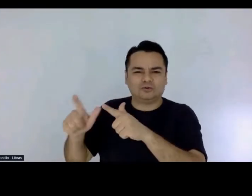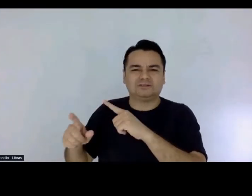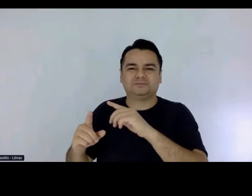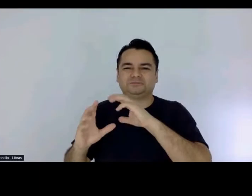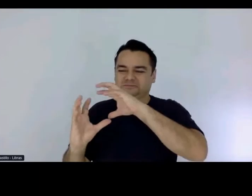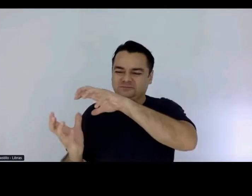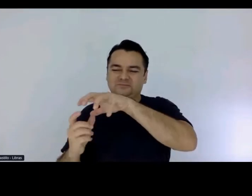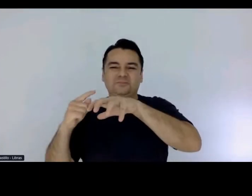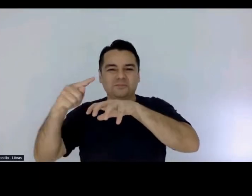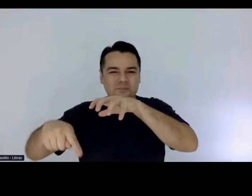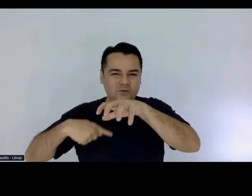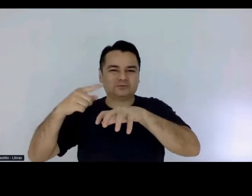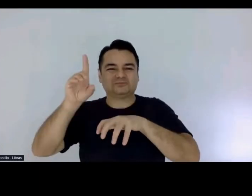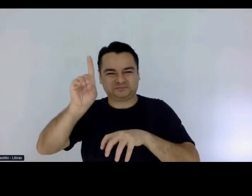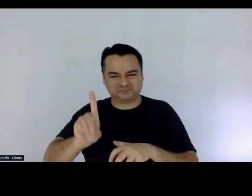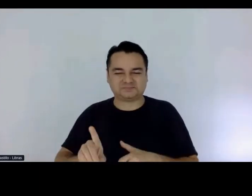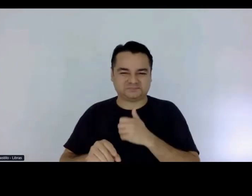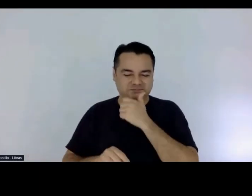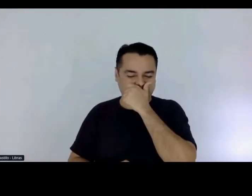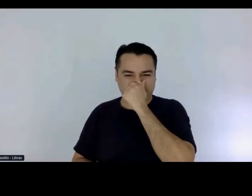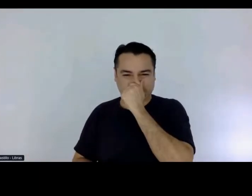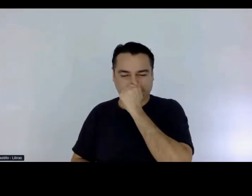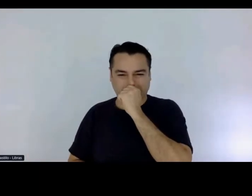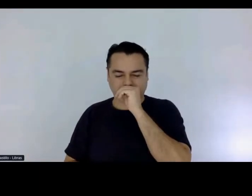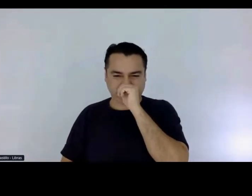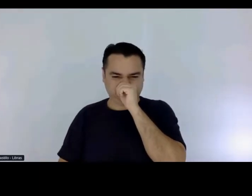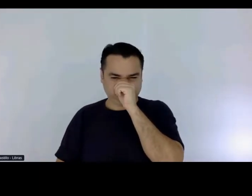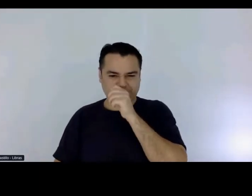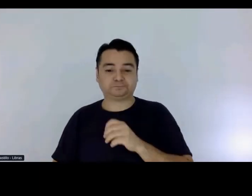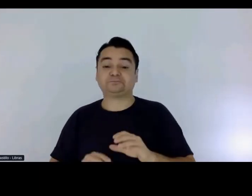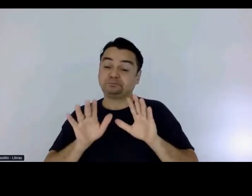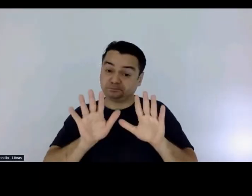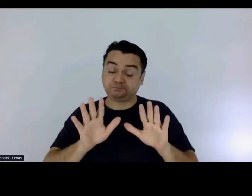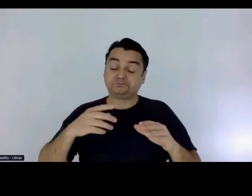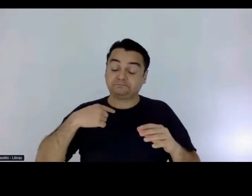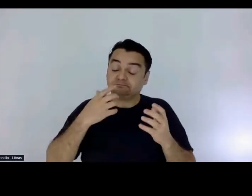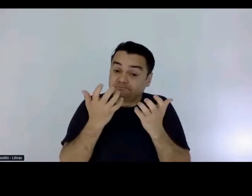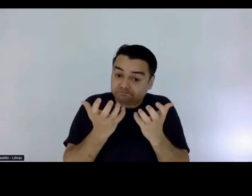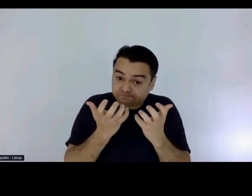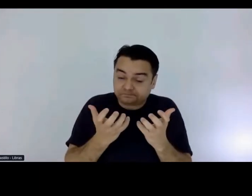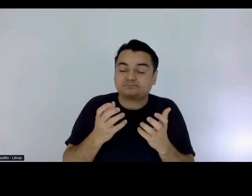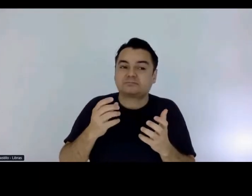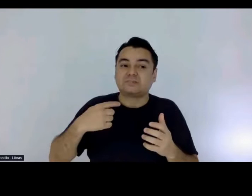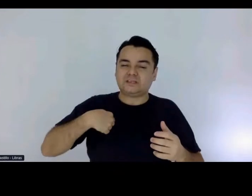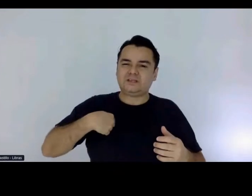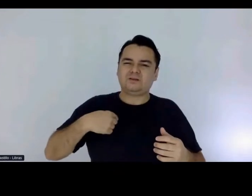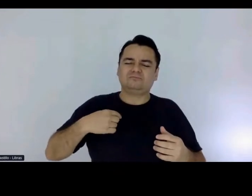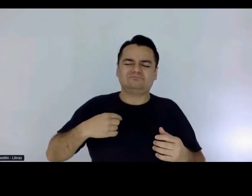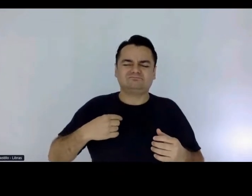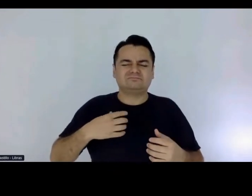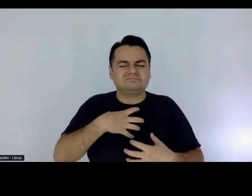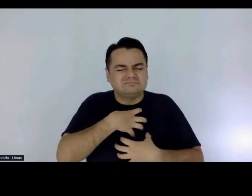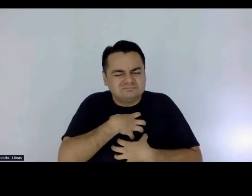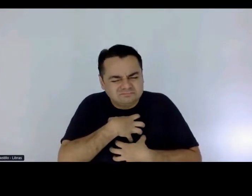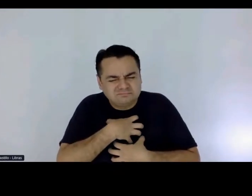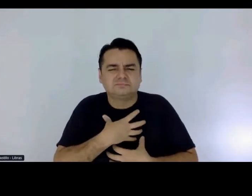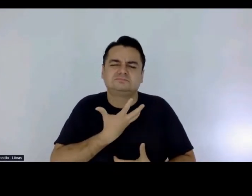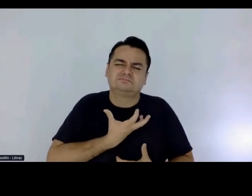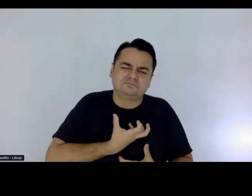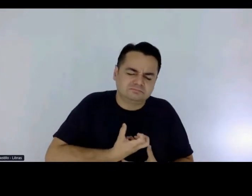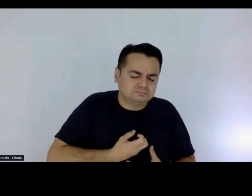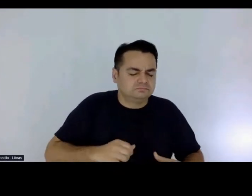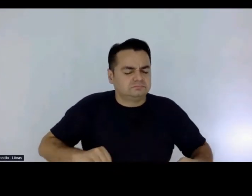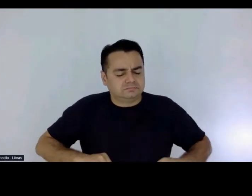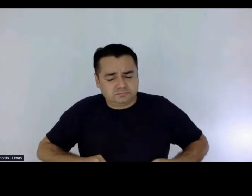pessoas com deficiência, mas eu pretendo trazer algumas dores e que vivi junto com